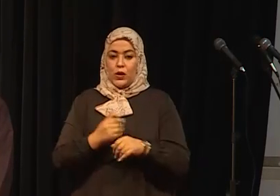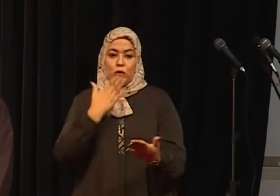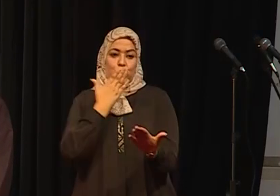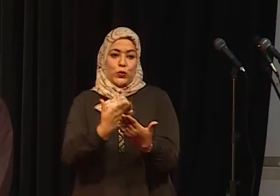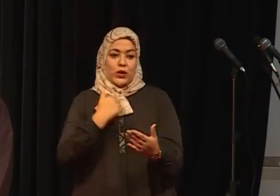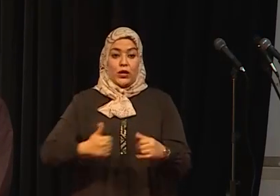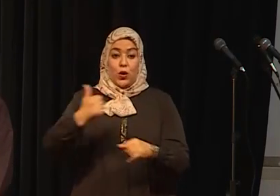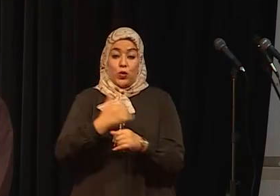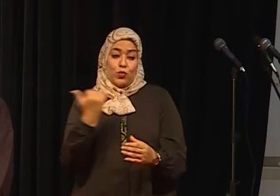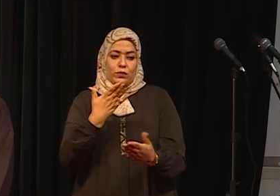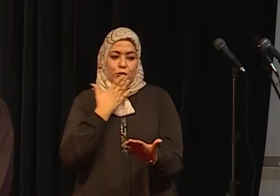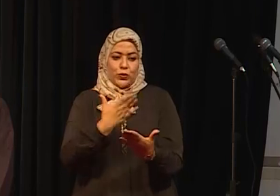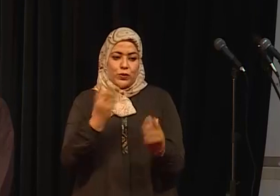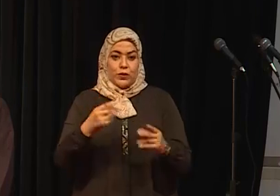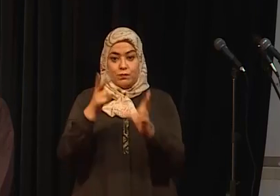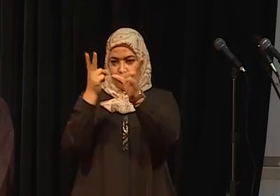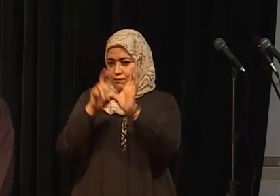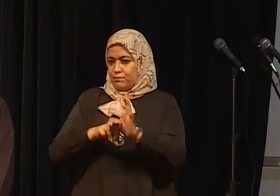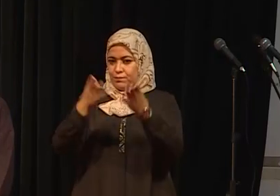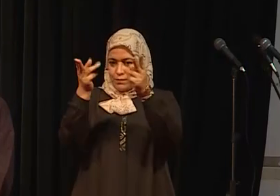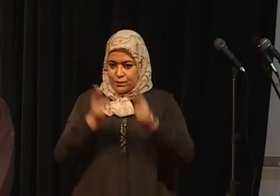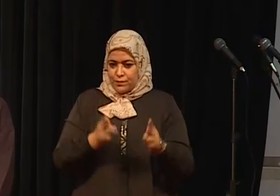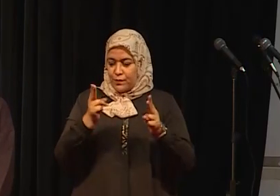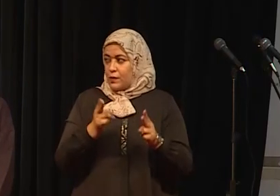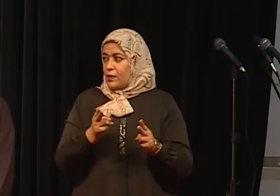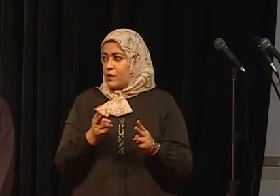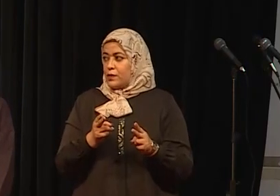نشكر على الخصوص حضور سيدة